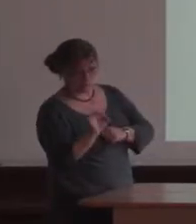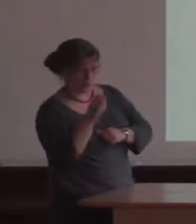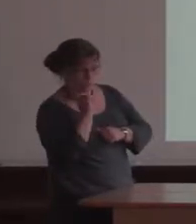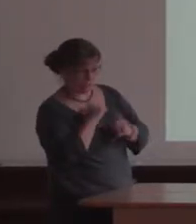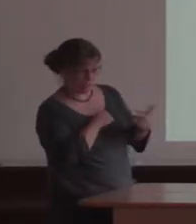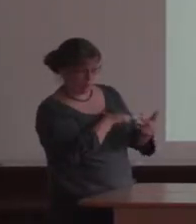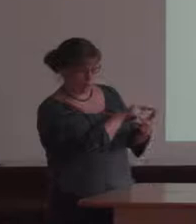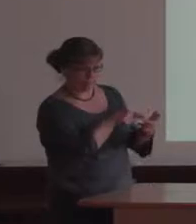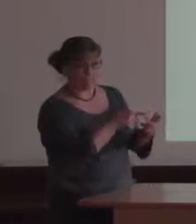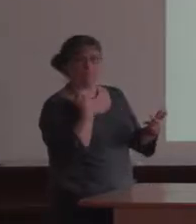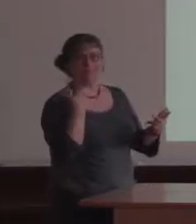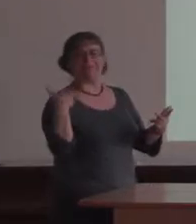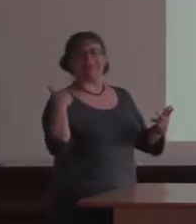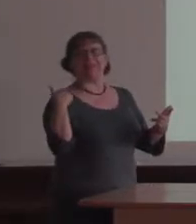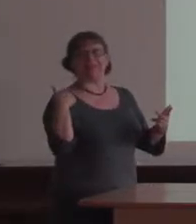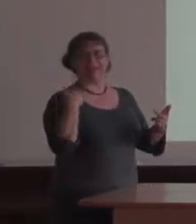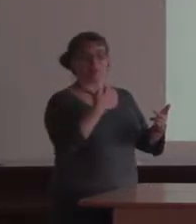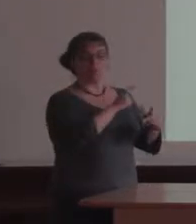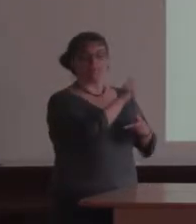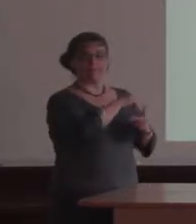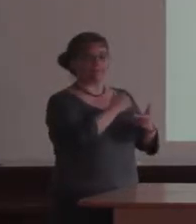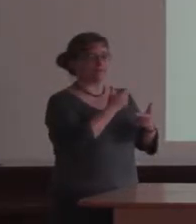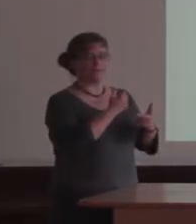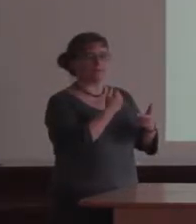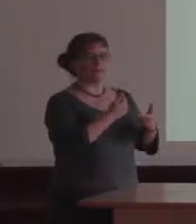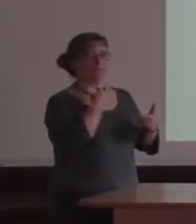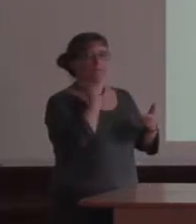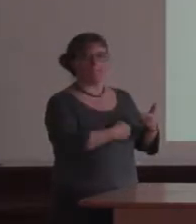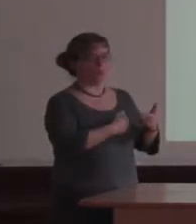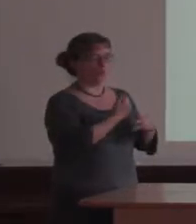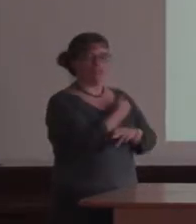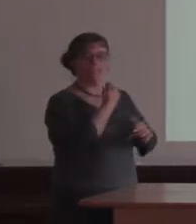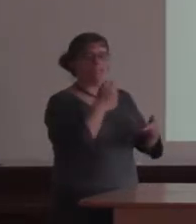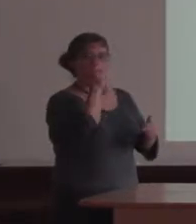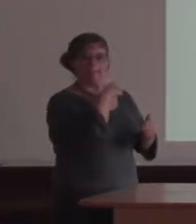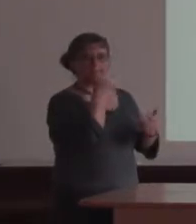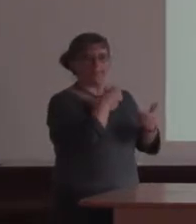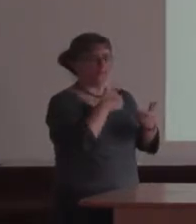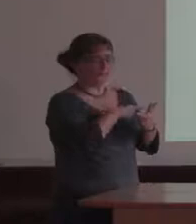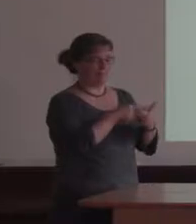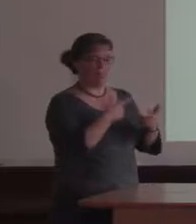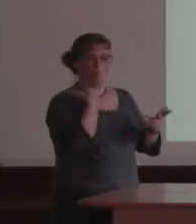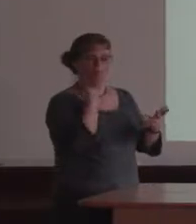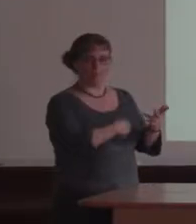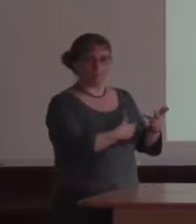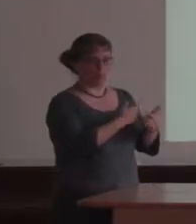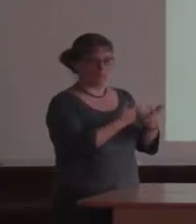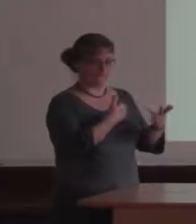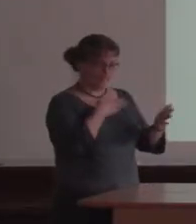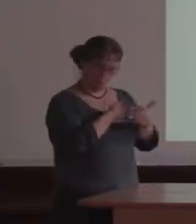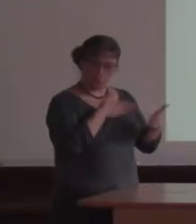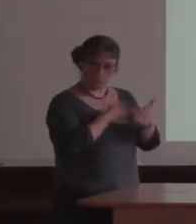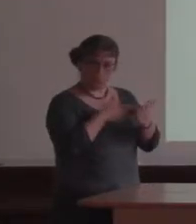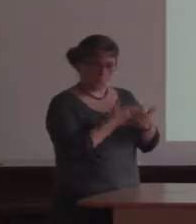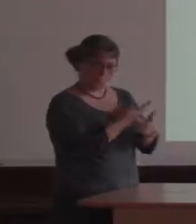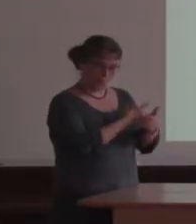tests qui ont échoué la dernière fois. Comme ça, si mon jeu de test est assez long, j'ai pas besoin d'attendre d'arriver à la partie qui